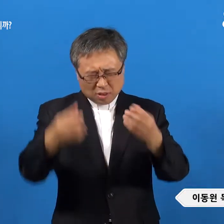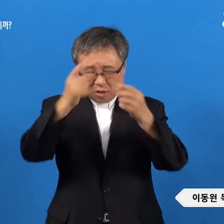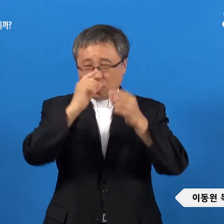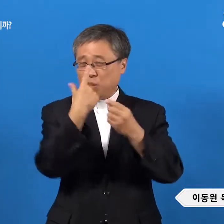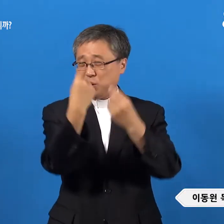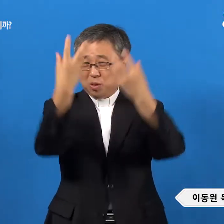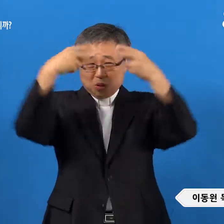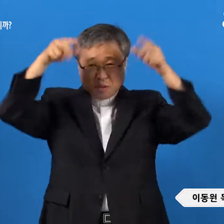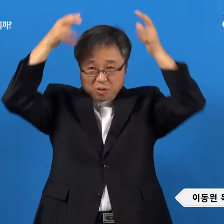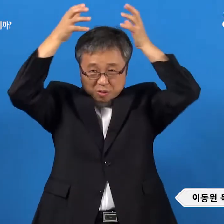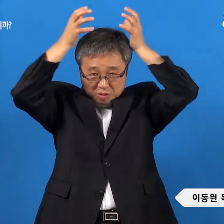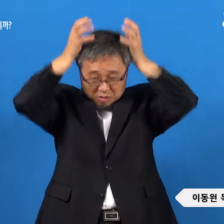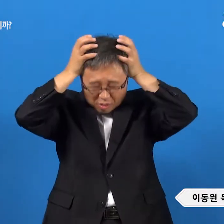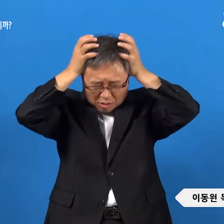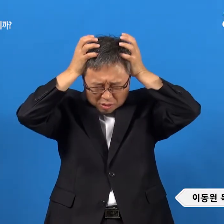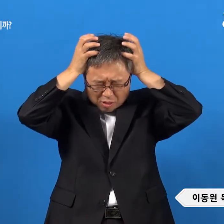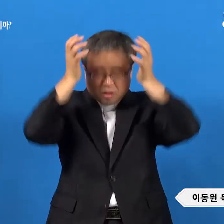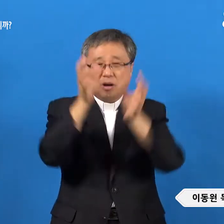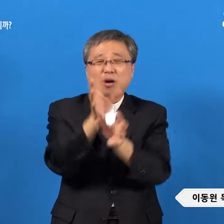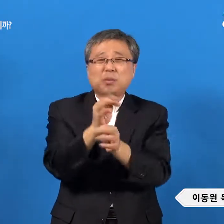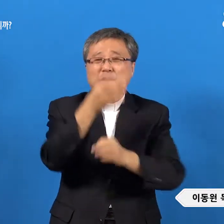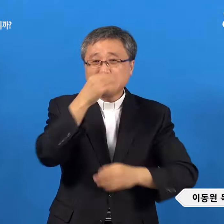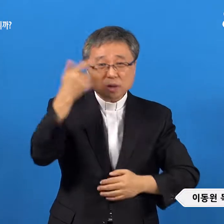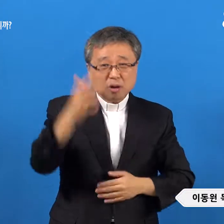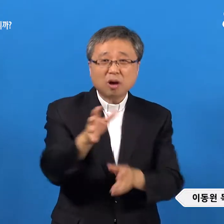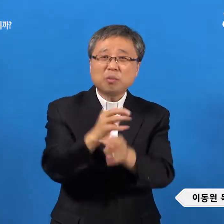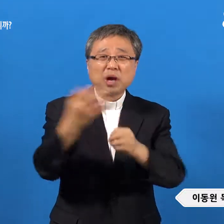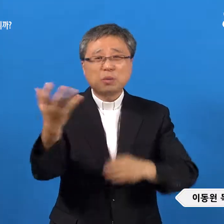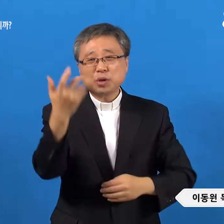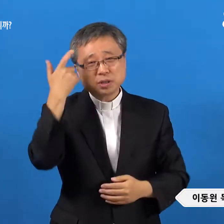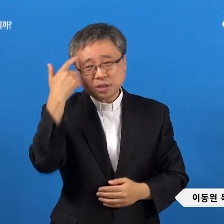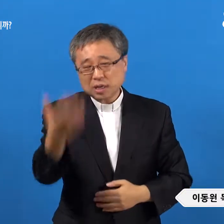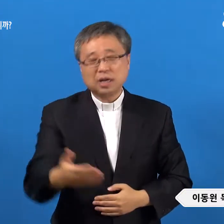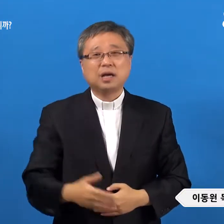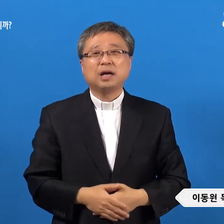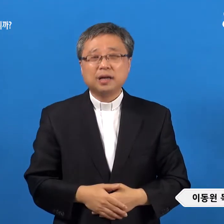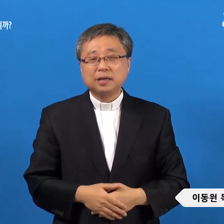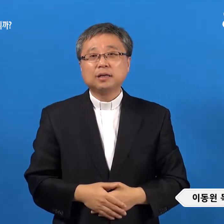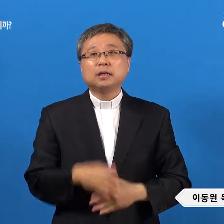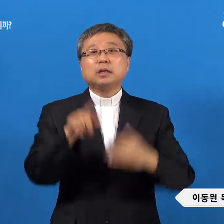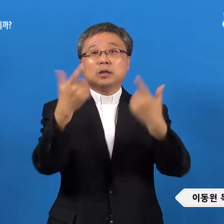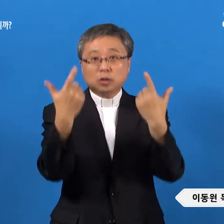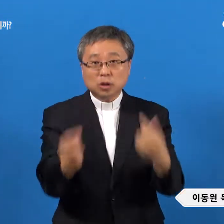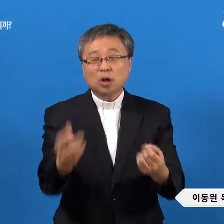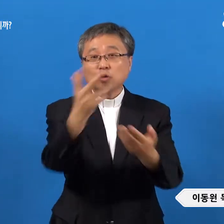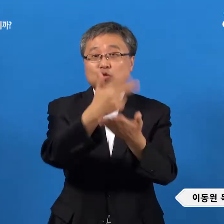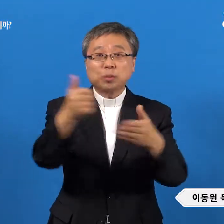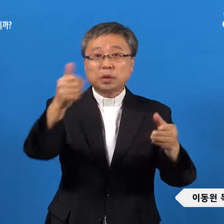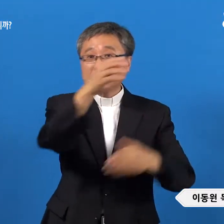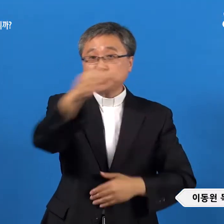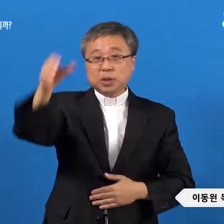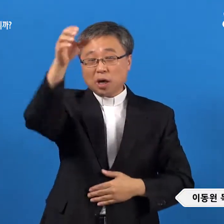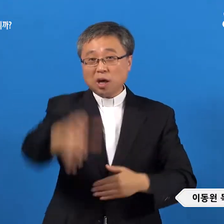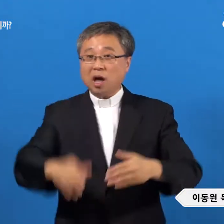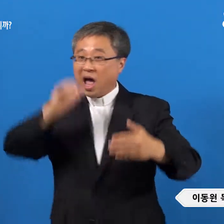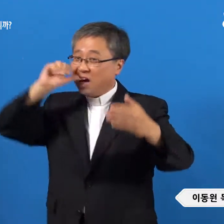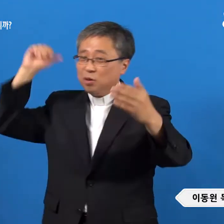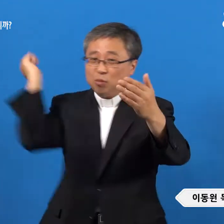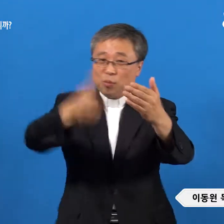가시관을 쓰시고 얼마나 힘들고 얼마나 아프셨을까요? 그렇게 주님을 십자가에 못 박아놓고 저